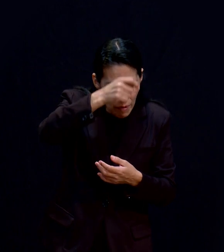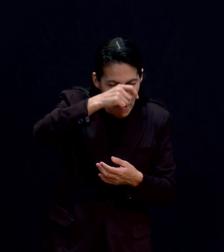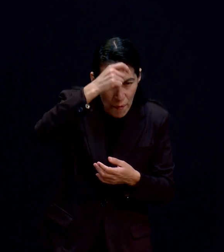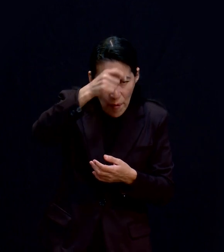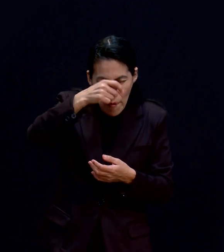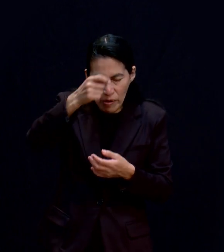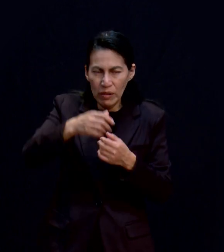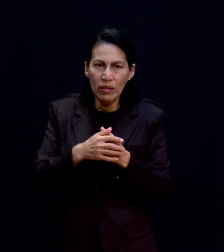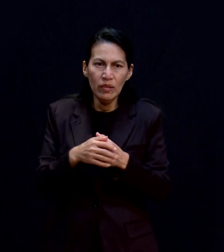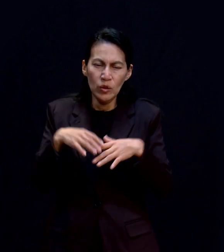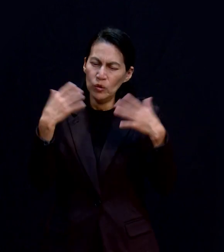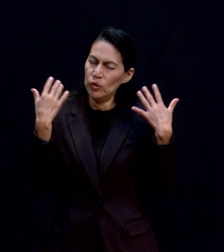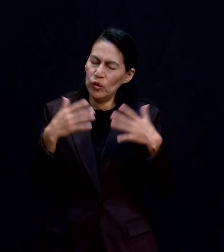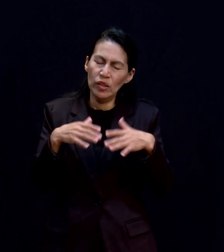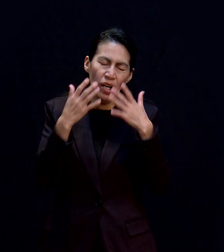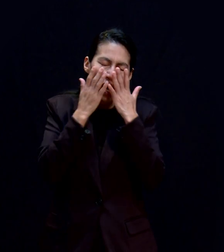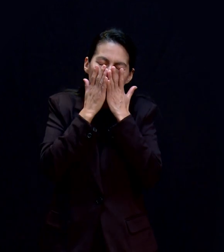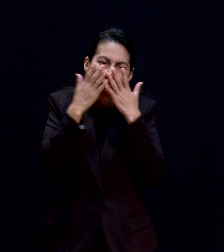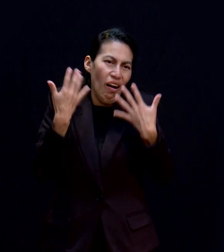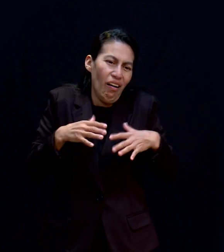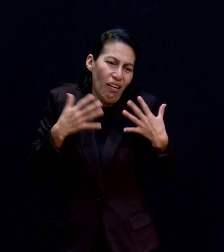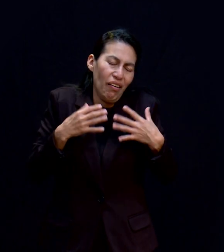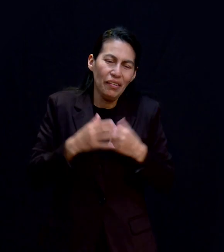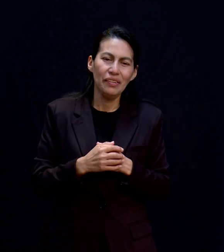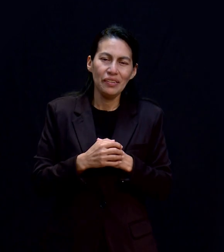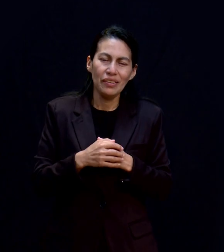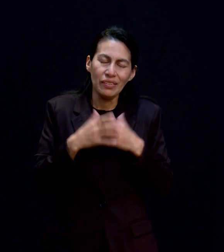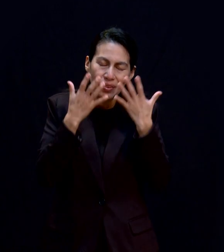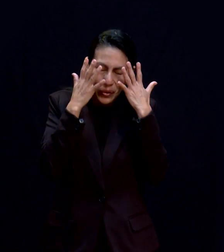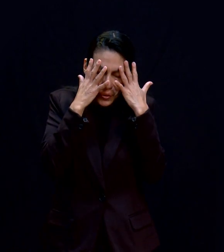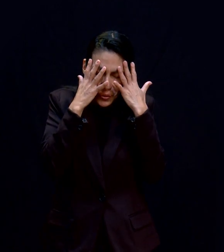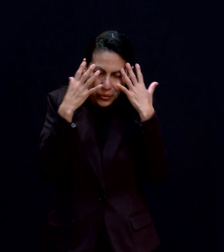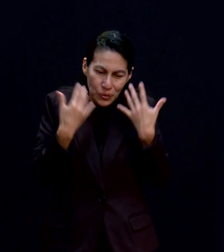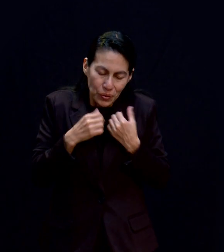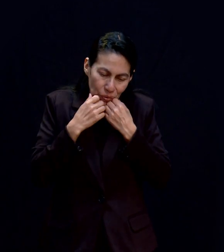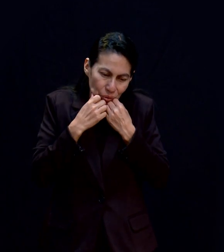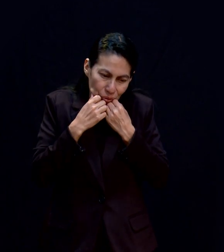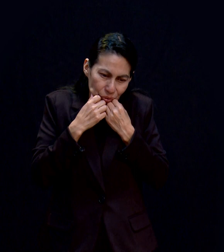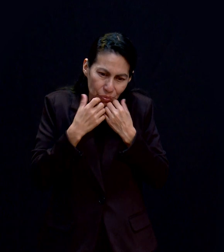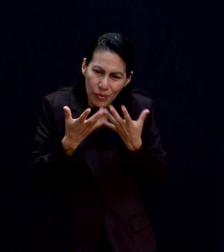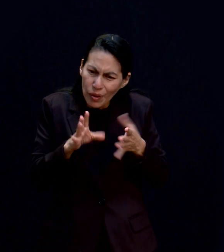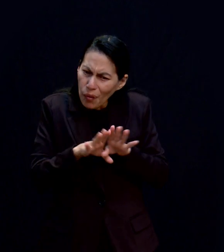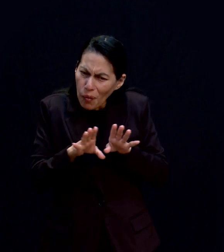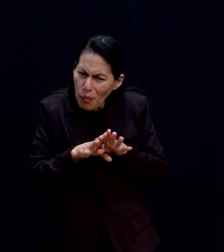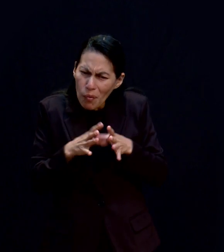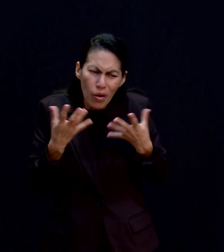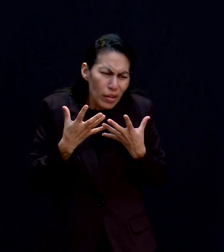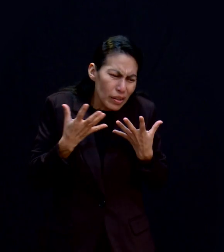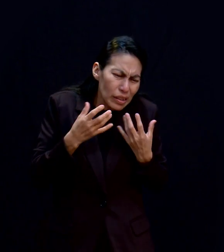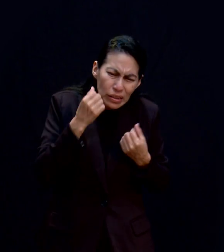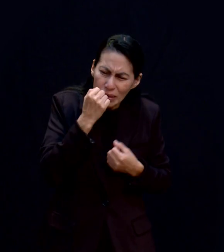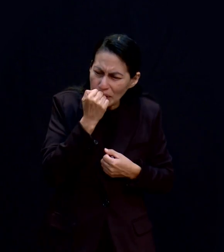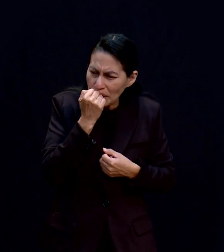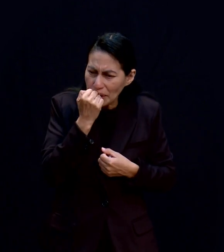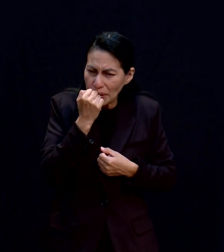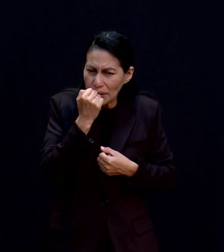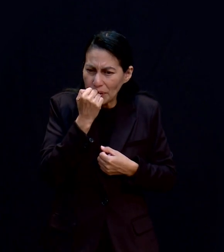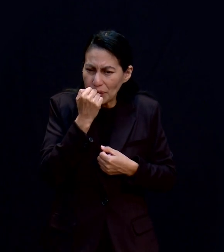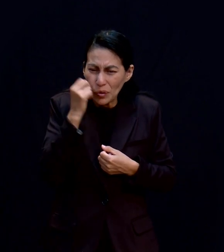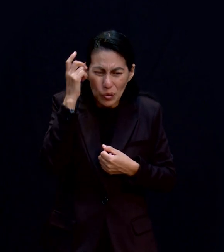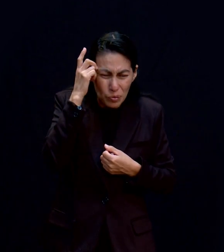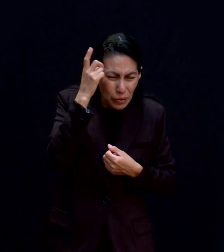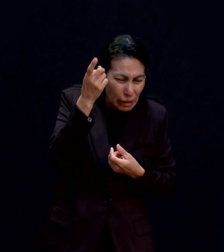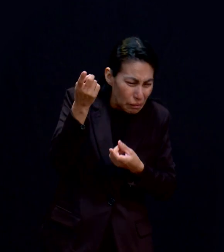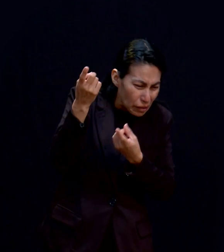que dios me estaba dando pues yo no me explicaba por qué y yo decía pero qué voy a hacer